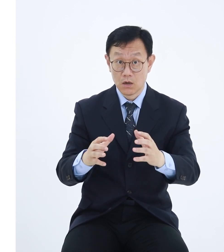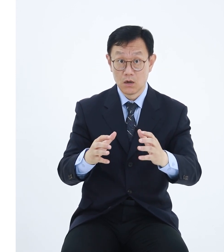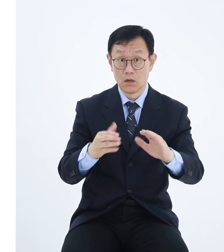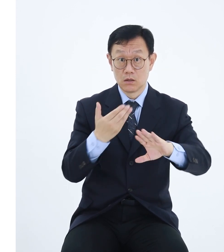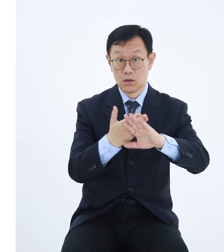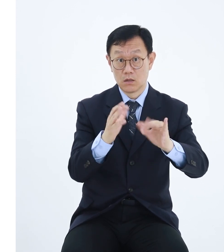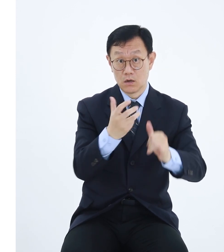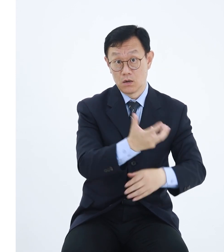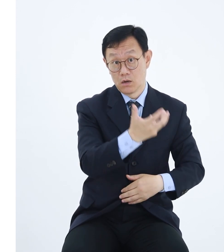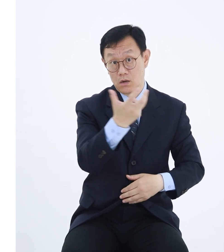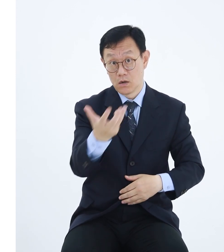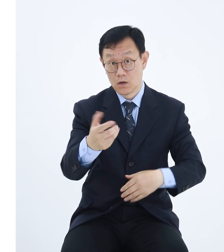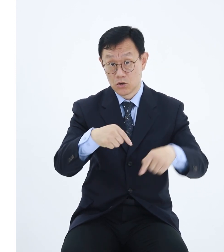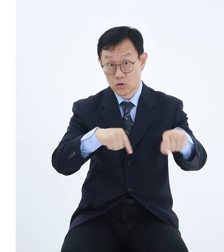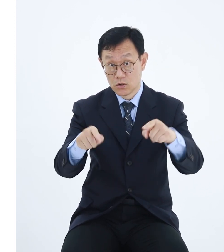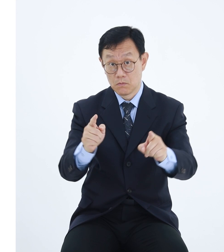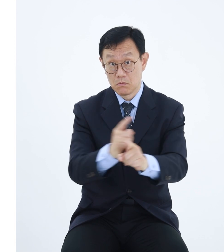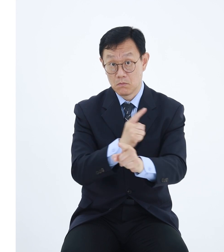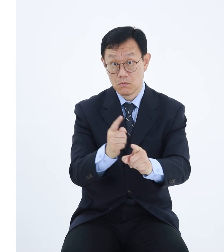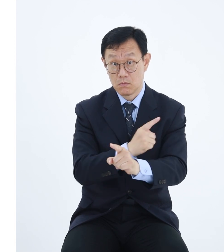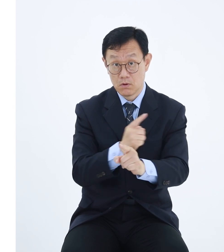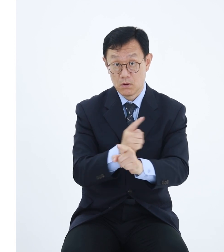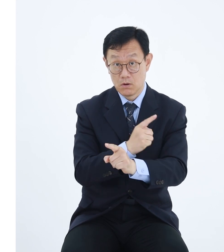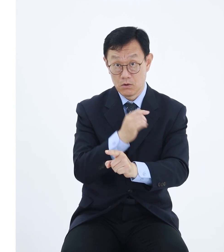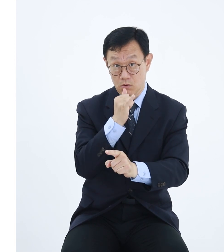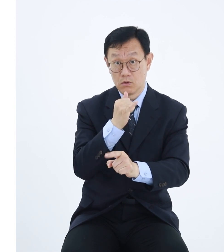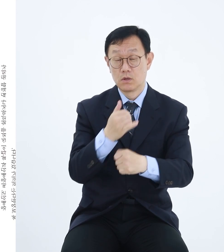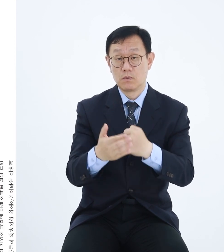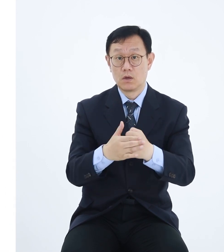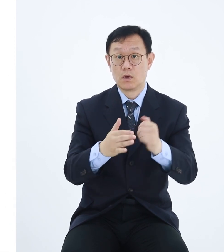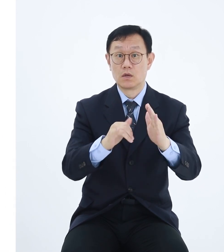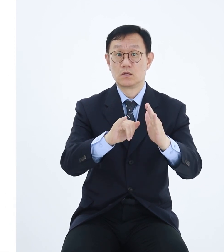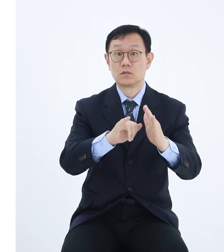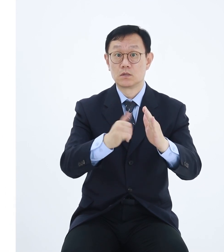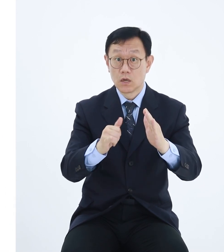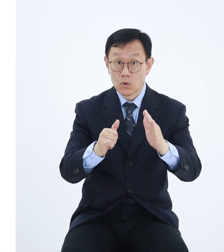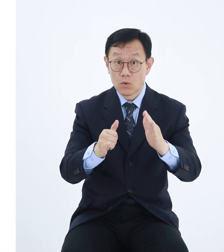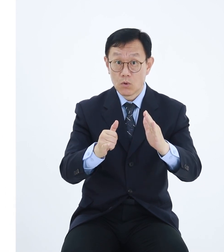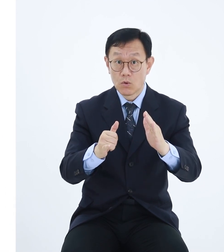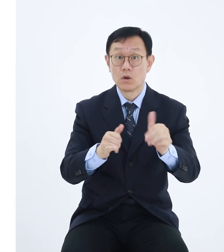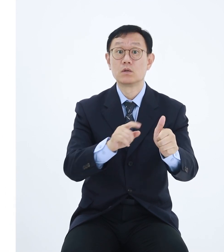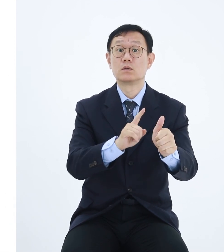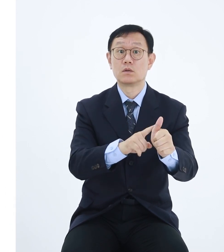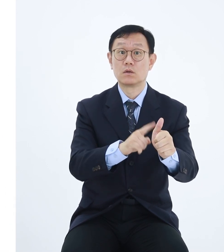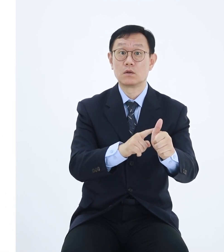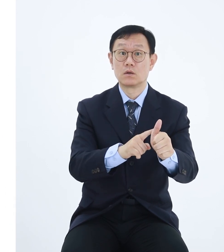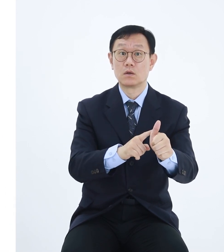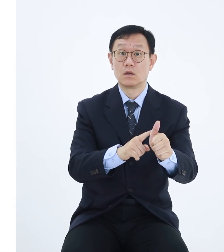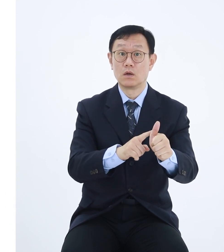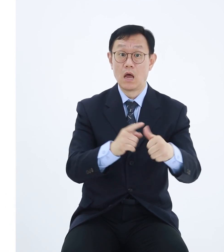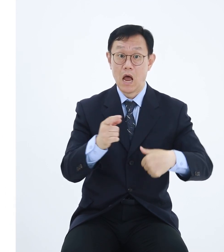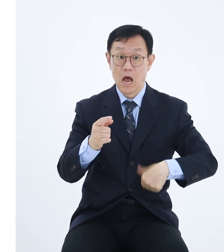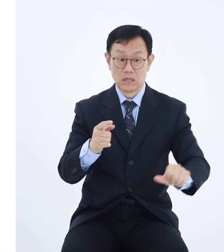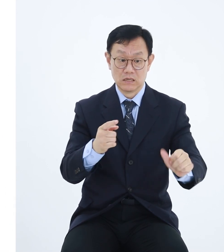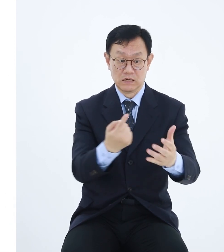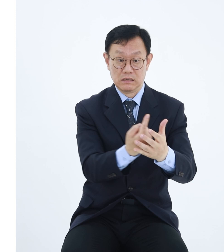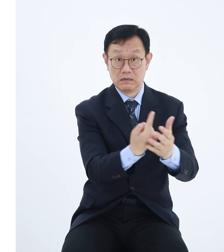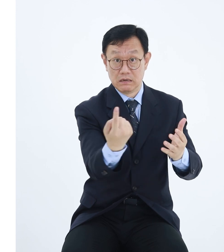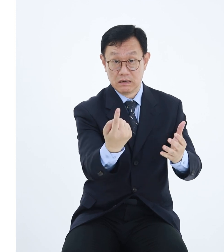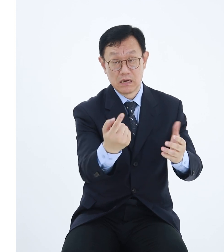제도가 점점 변화하고 있는만큼 장애인 가족이라는 이유만으로 KC 가족이 뿔뿔이 흩어지지 않고 아버지가 계신